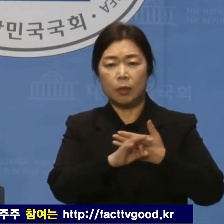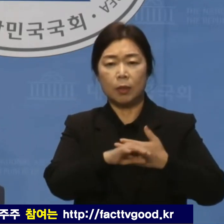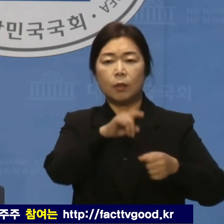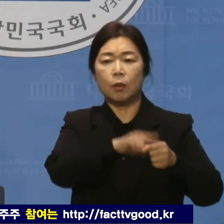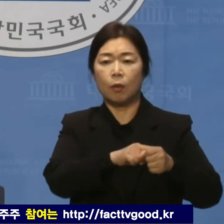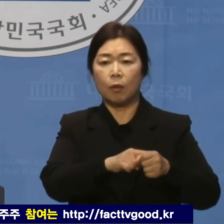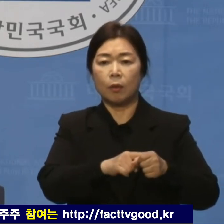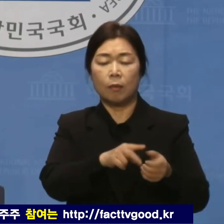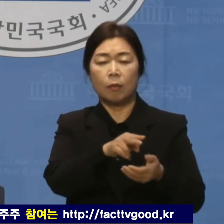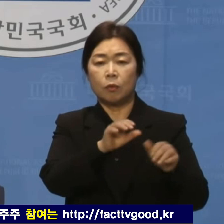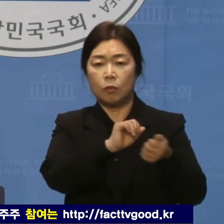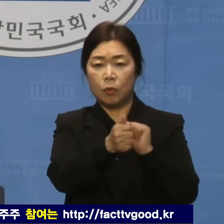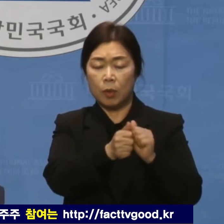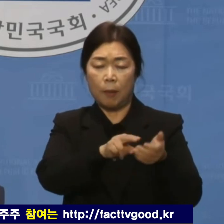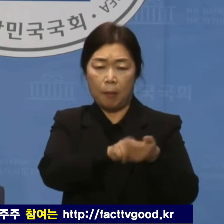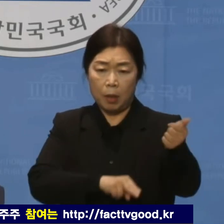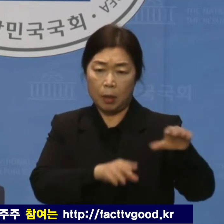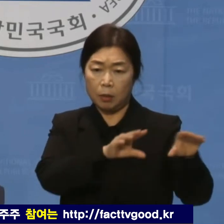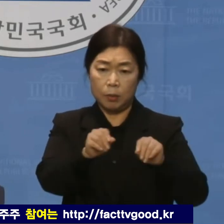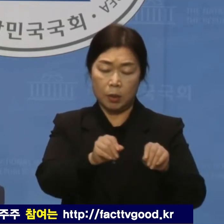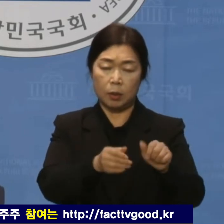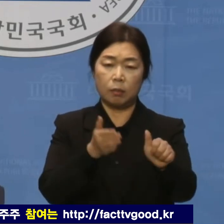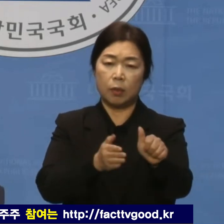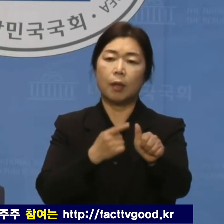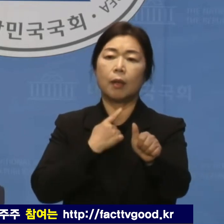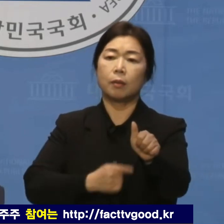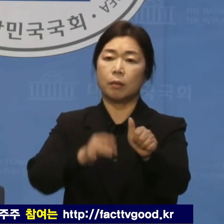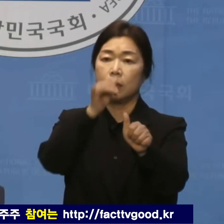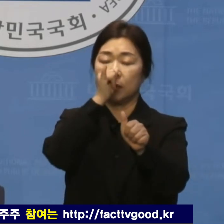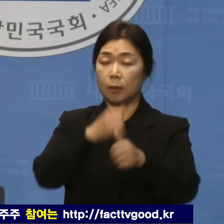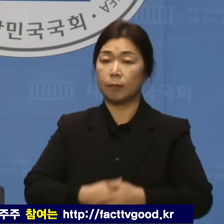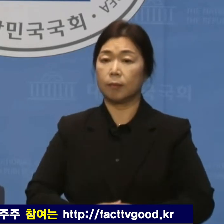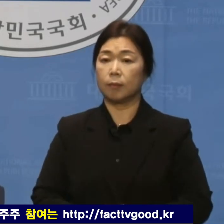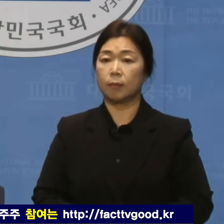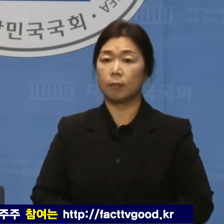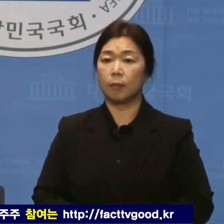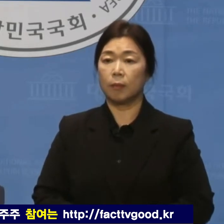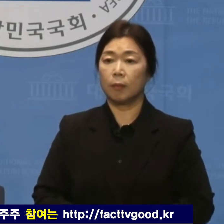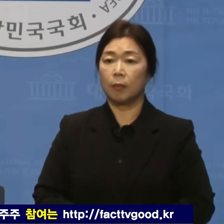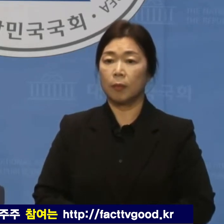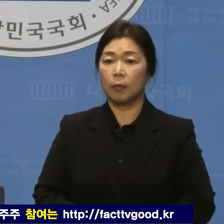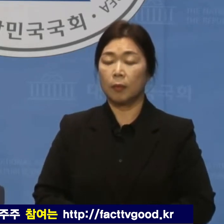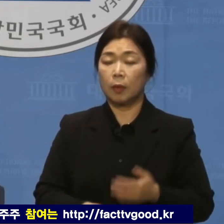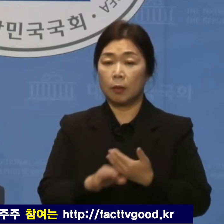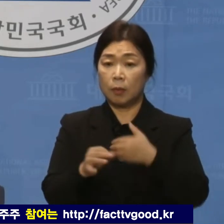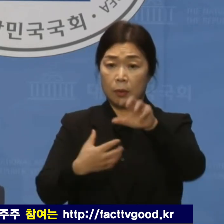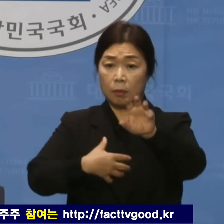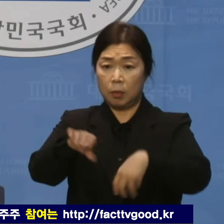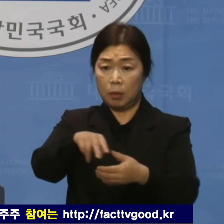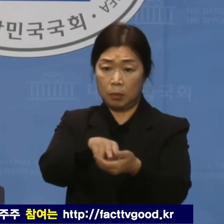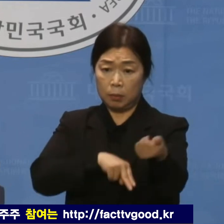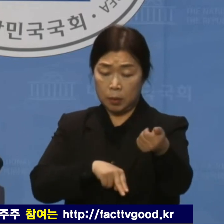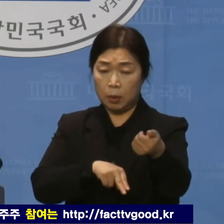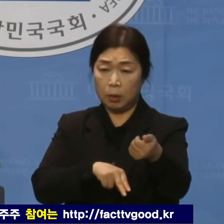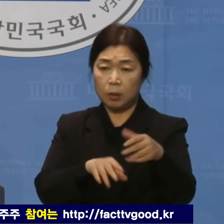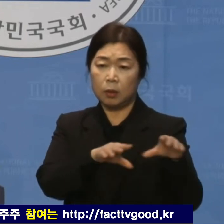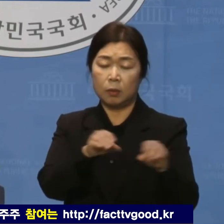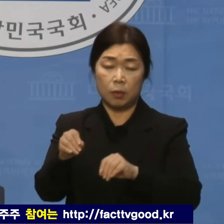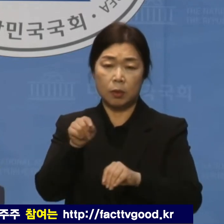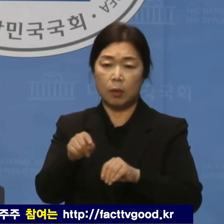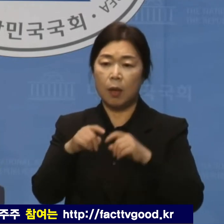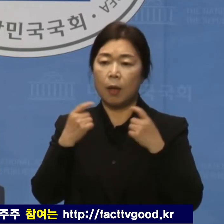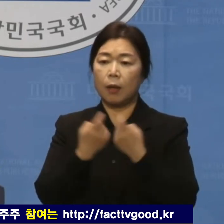요청하기도 했습니다 이제라도 금융당국이 한시적 공매도 금지로 개인 투자자 보호에 나서겠다는